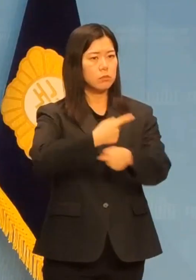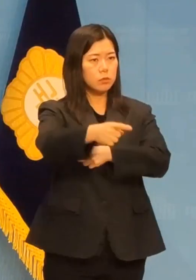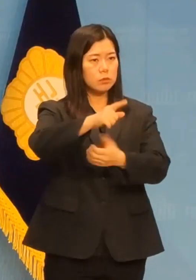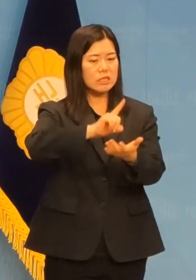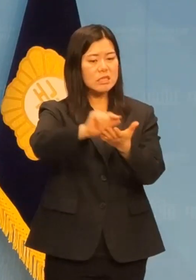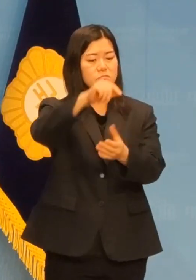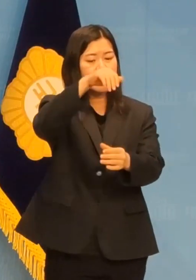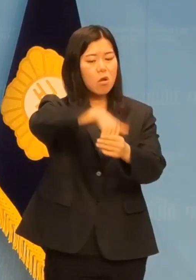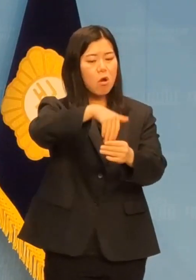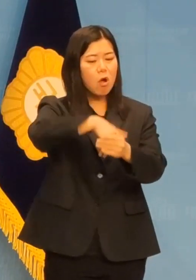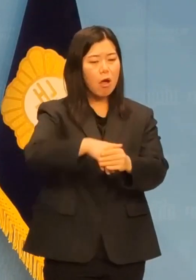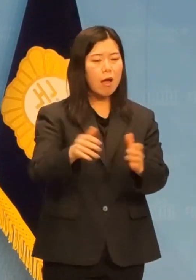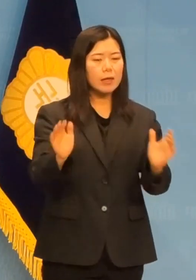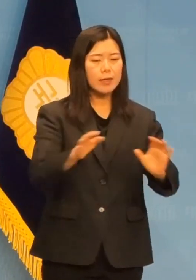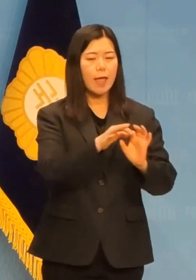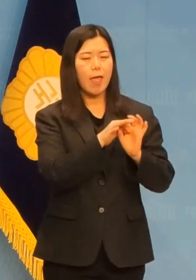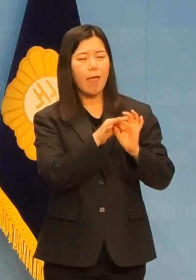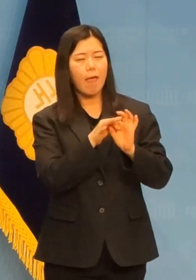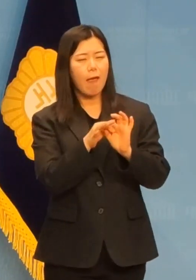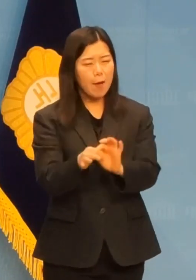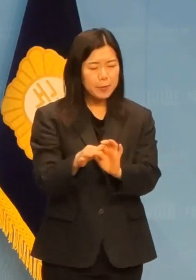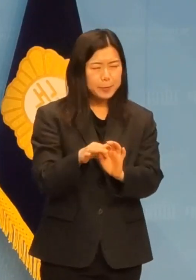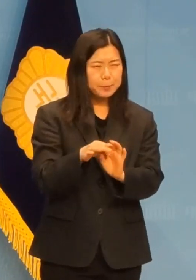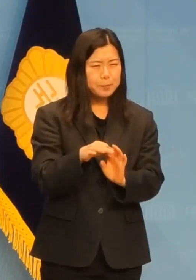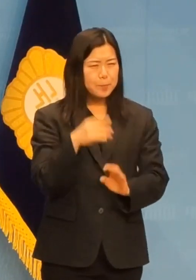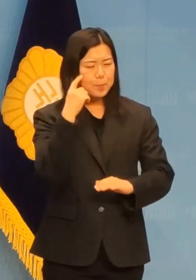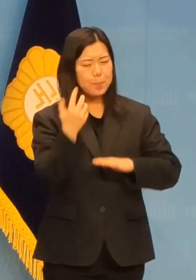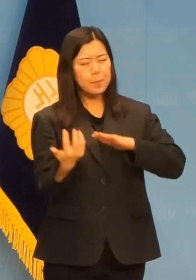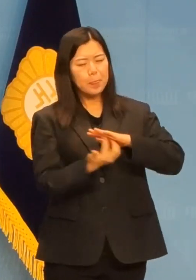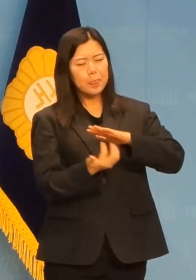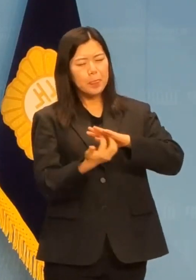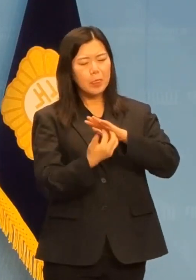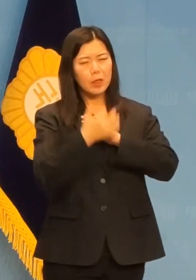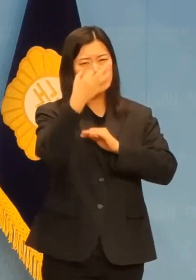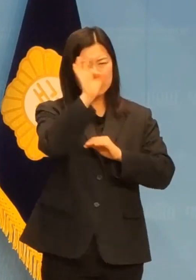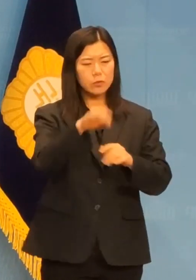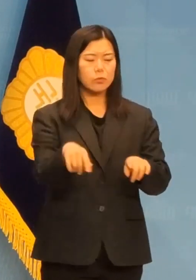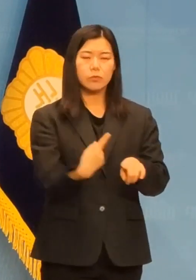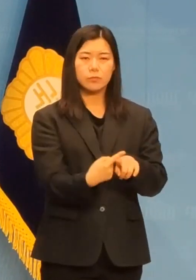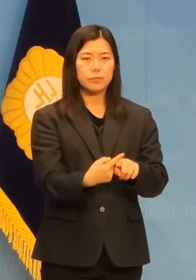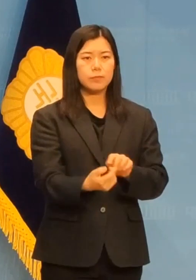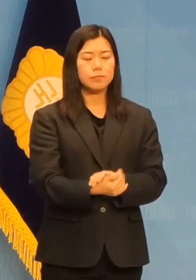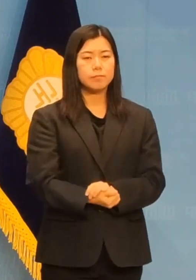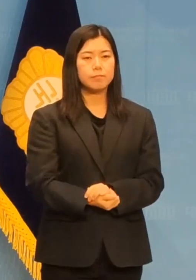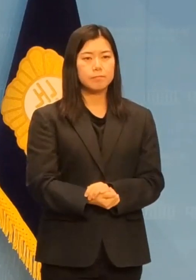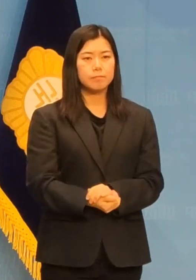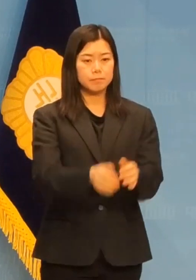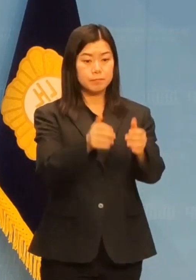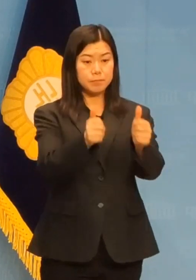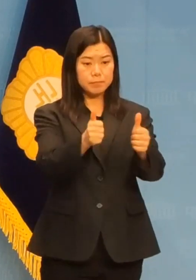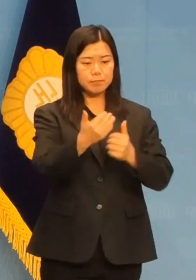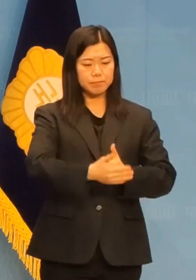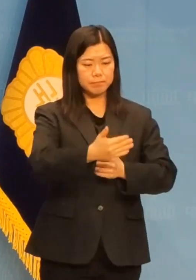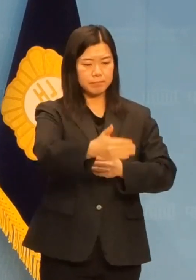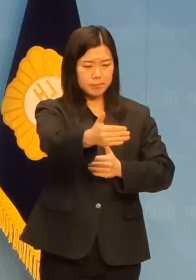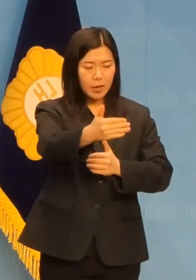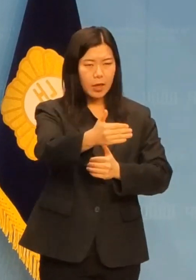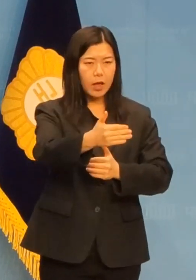끌고 가려는 노골적인 선거 전략임을 인정하는 꼴입니다. 사법 절차를